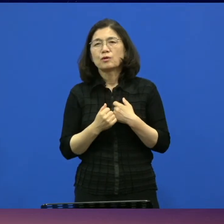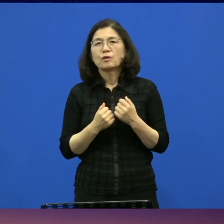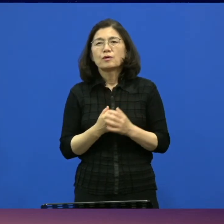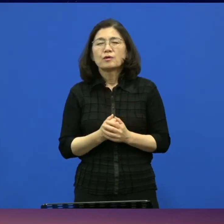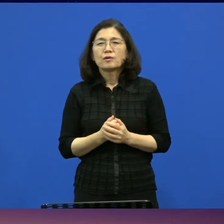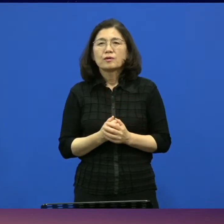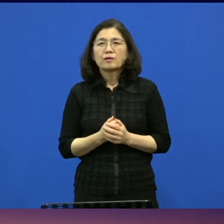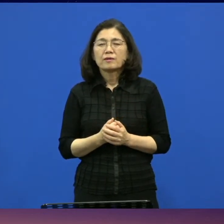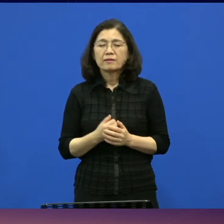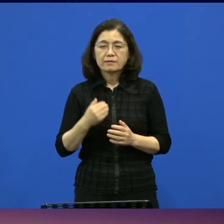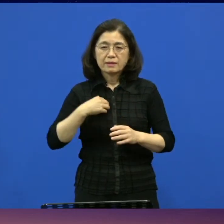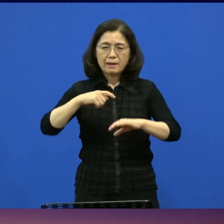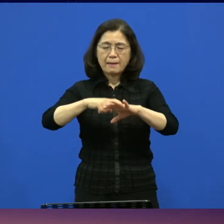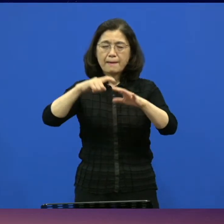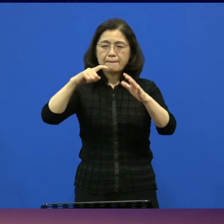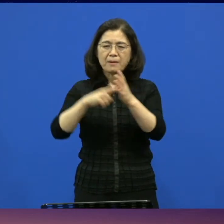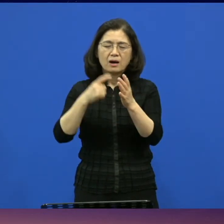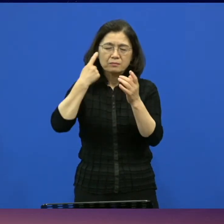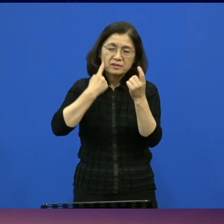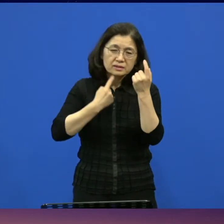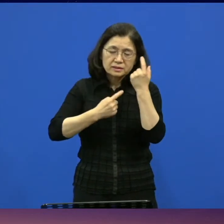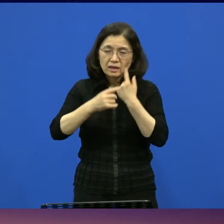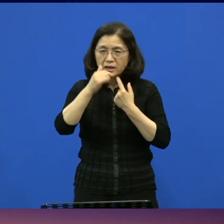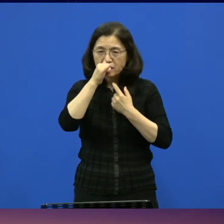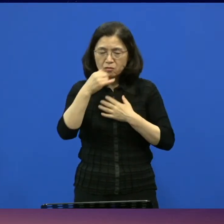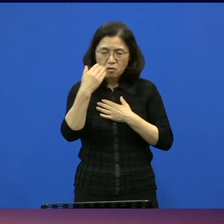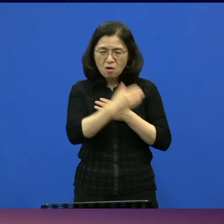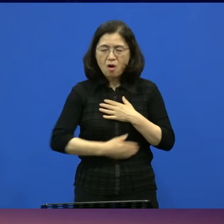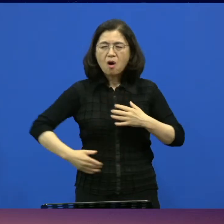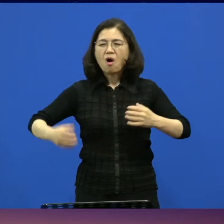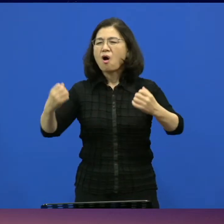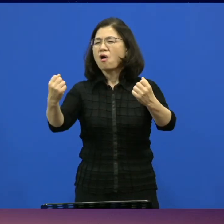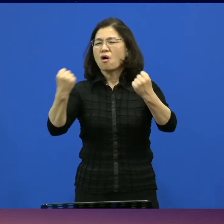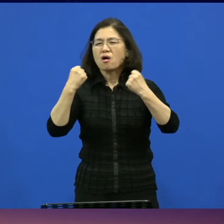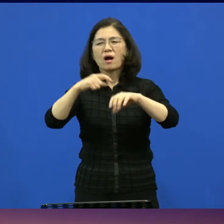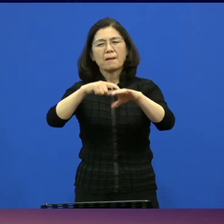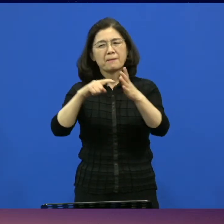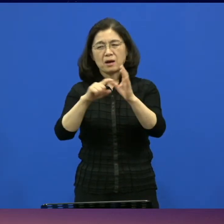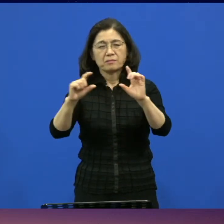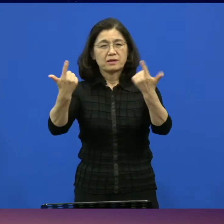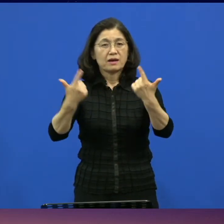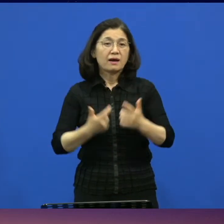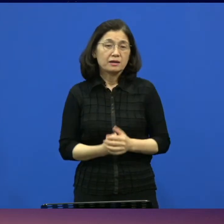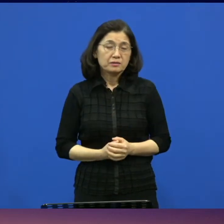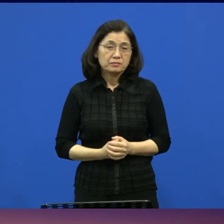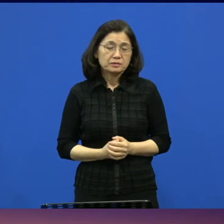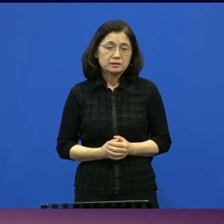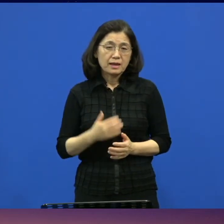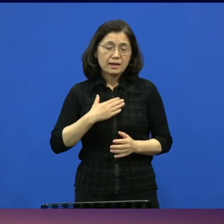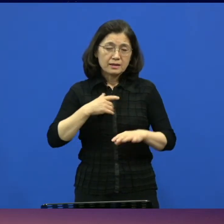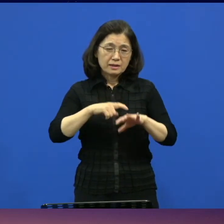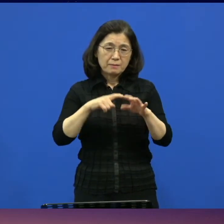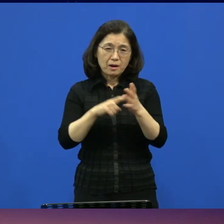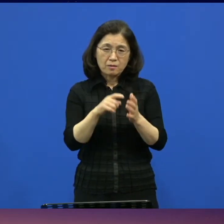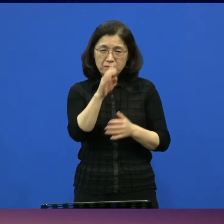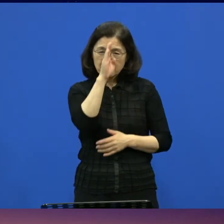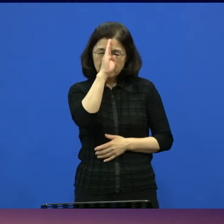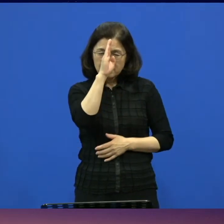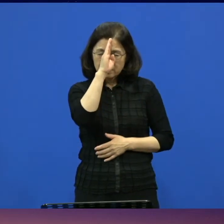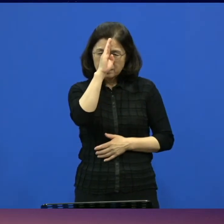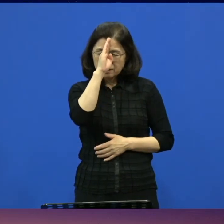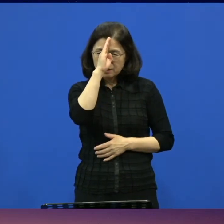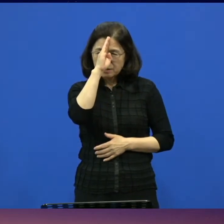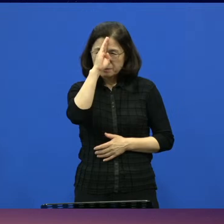감정에 상해있다는 거예요. 건강한 정서를 가지고 있는 상태가 아니라는 거예요. 여러분, 정서가 병들어 있는 거예요. 병든